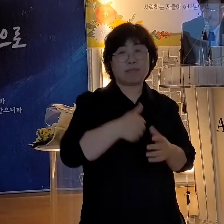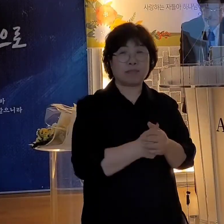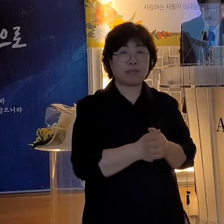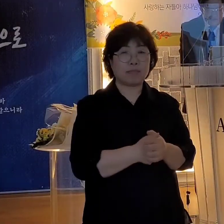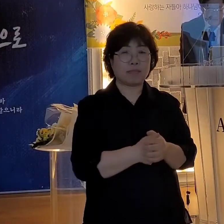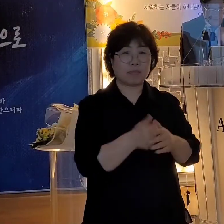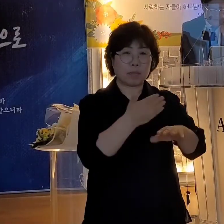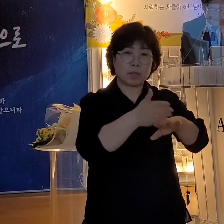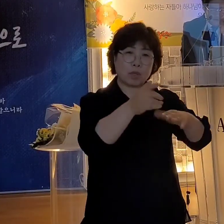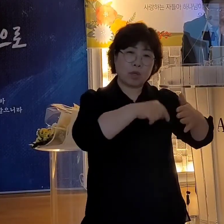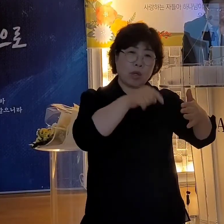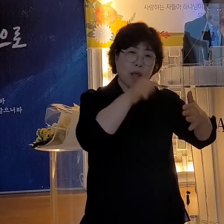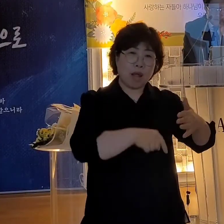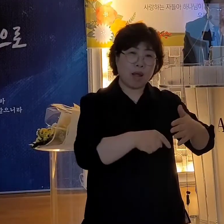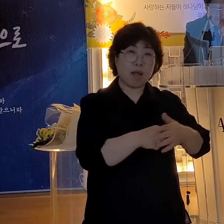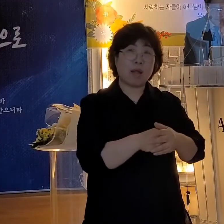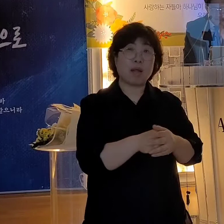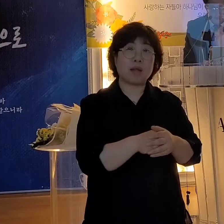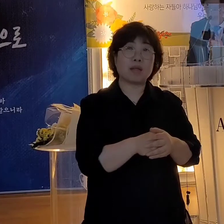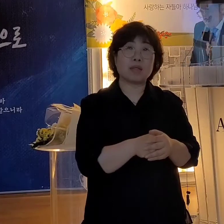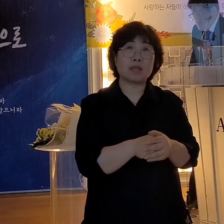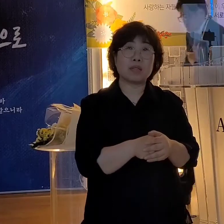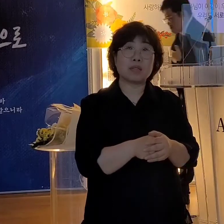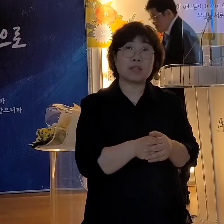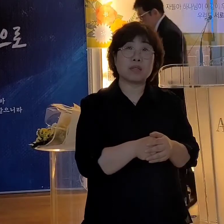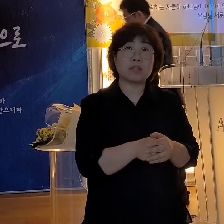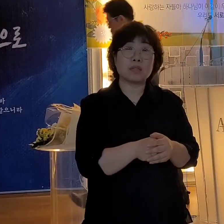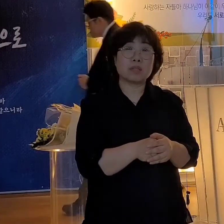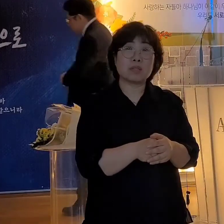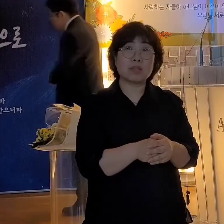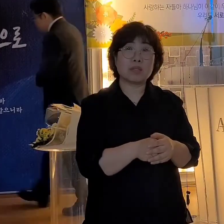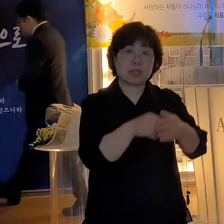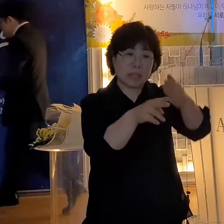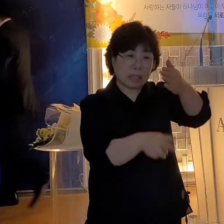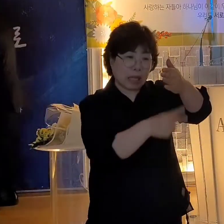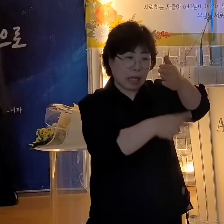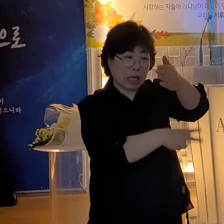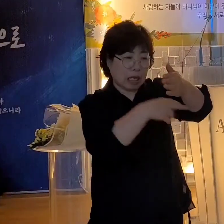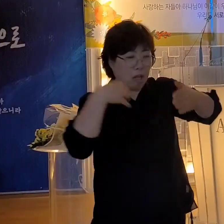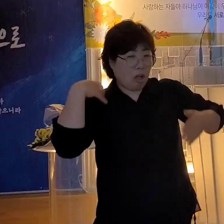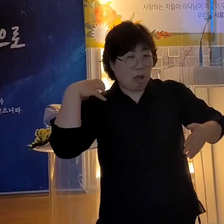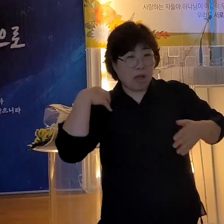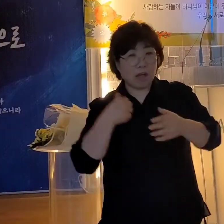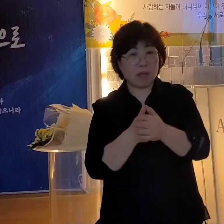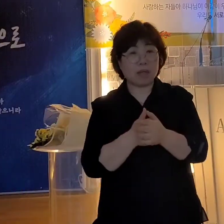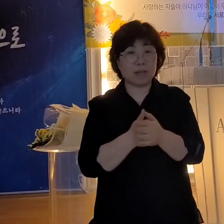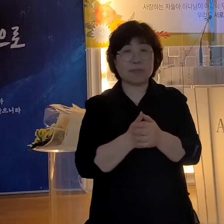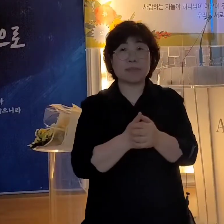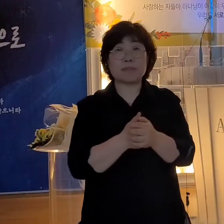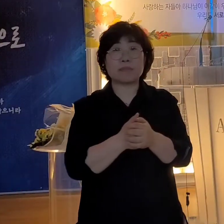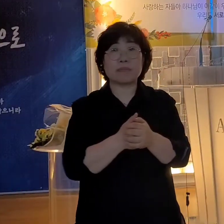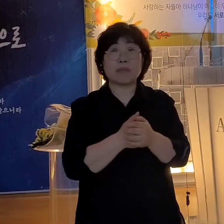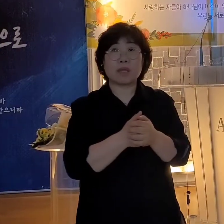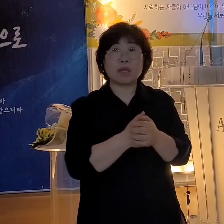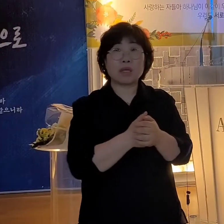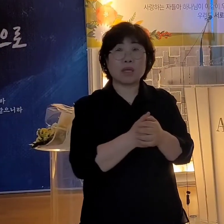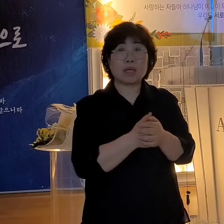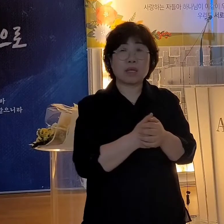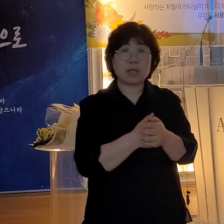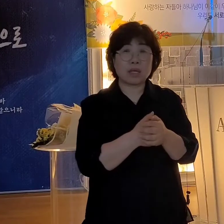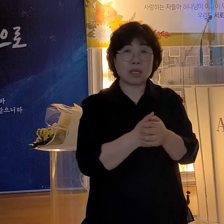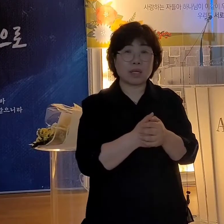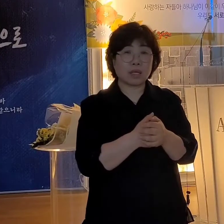인구는 조직 내에서 청과물 도매업을 맡고 있는데 그는 이번에 대창건설 시공계약권을 넘겨받기 위해 백